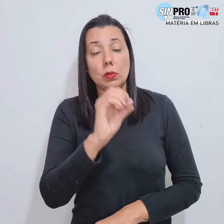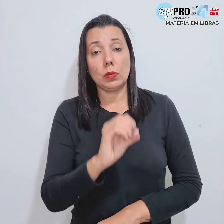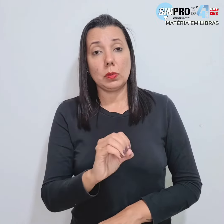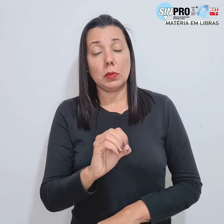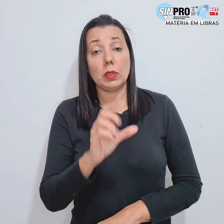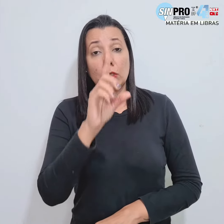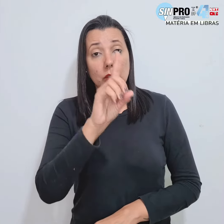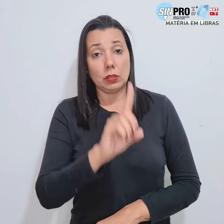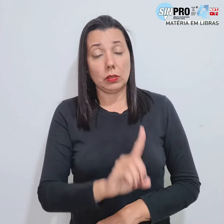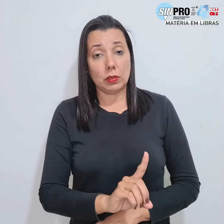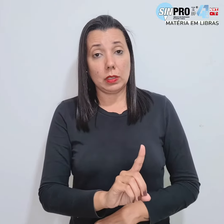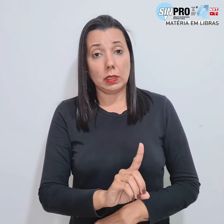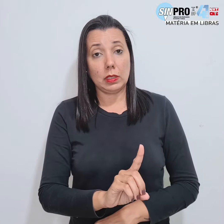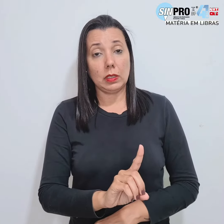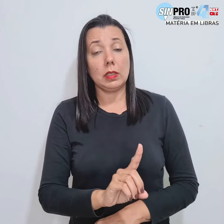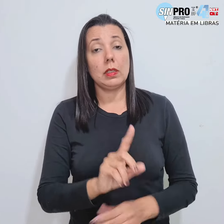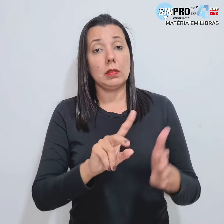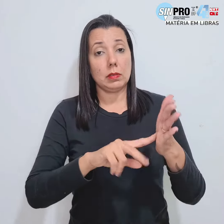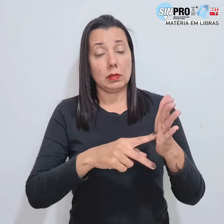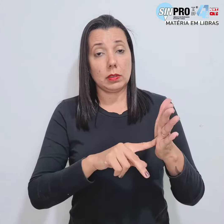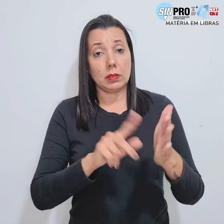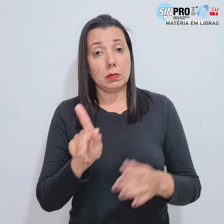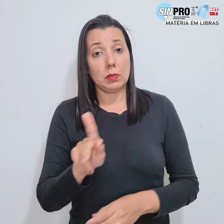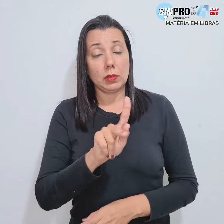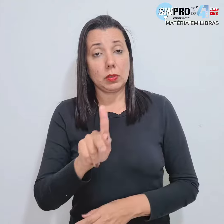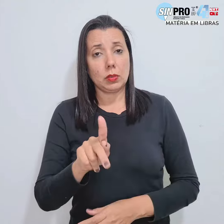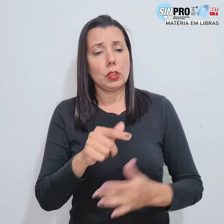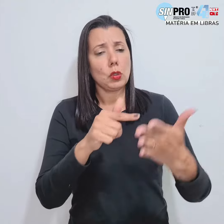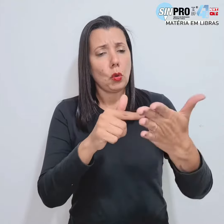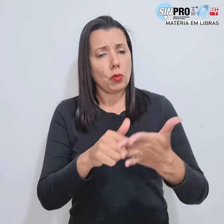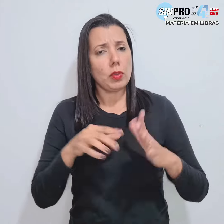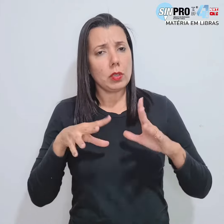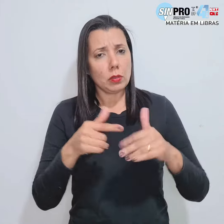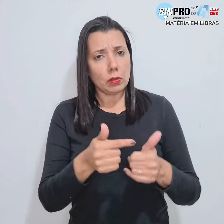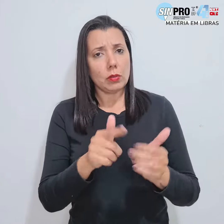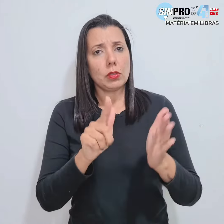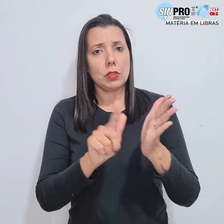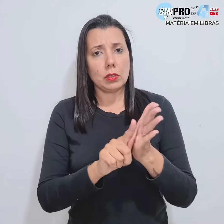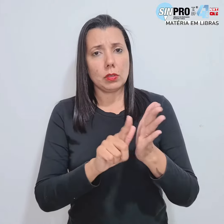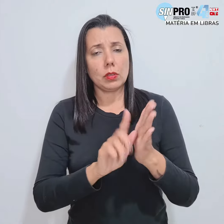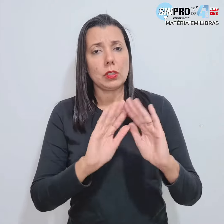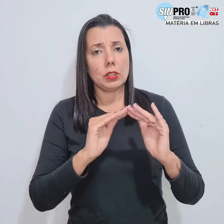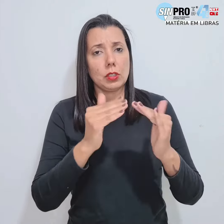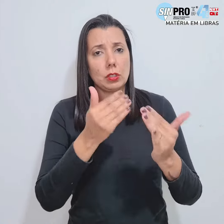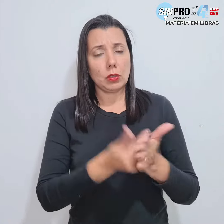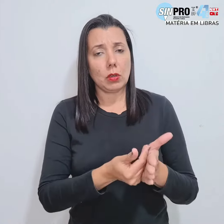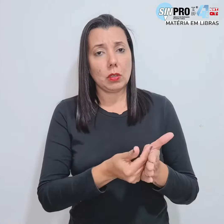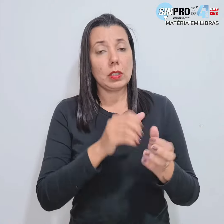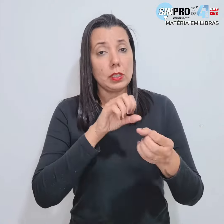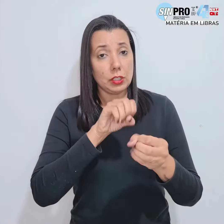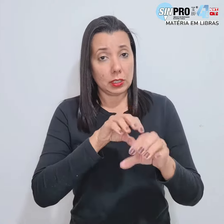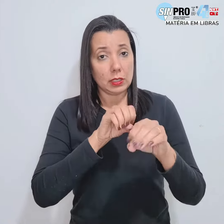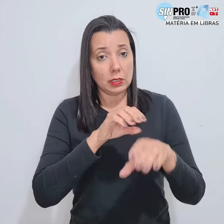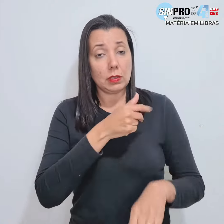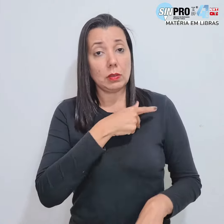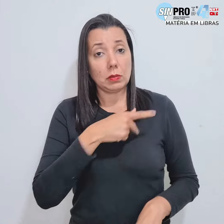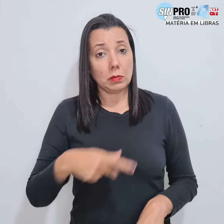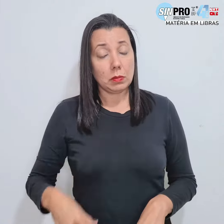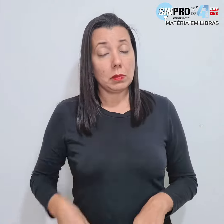diretoria colegiada do SimproDF convida todos os gestores de escola da rede pública de ensino para uma reunião